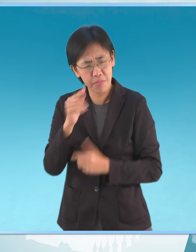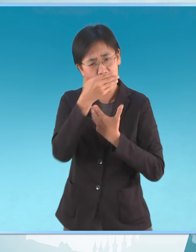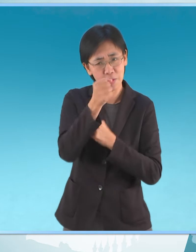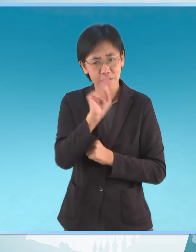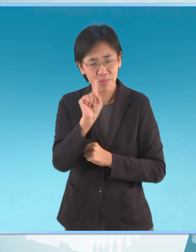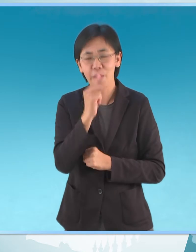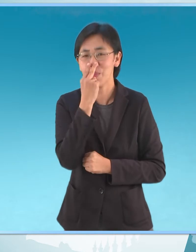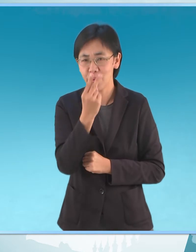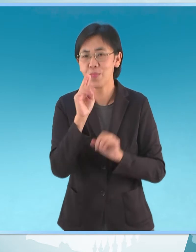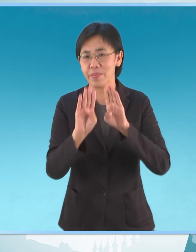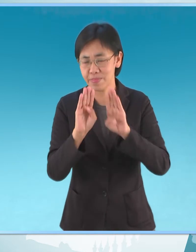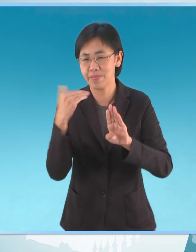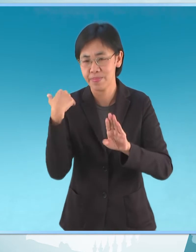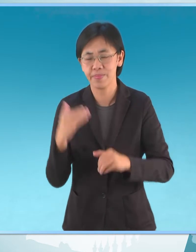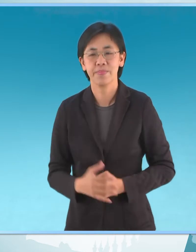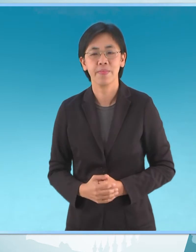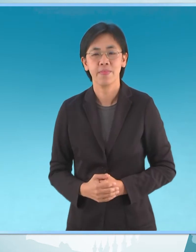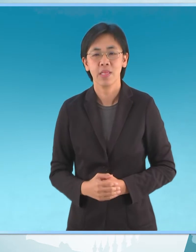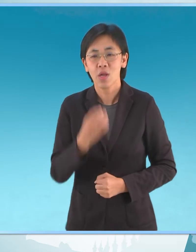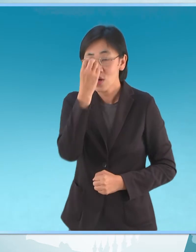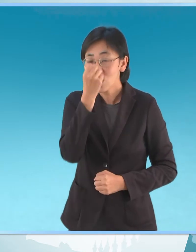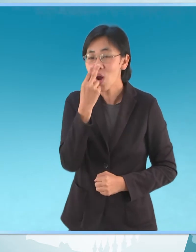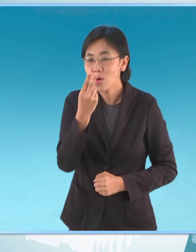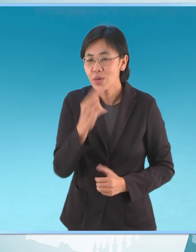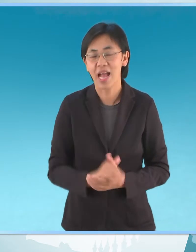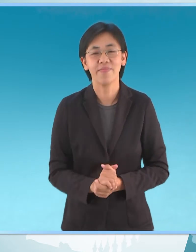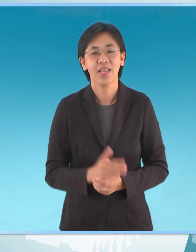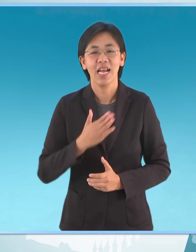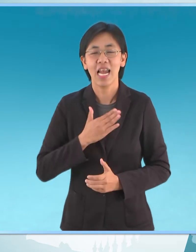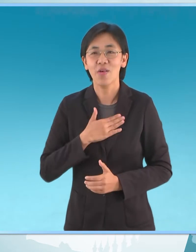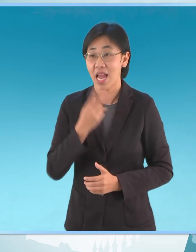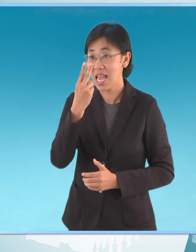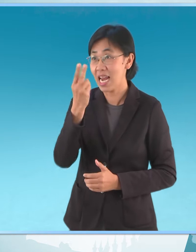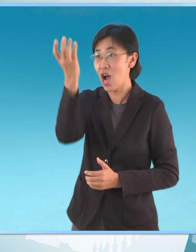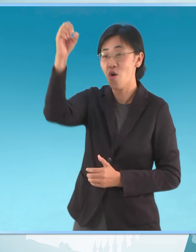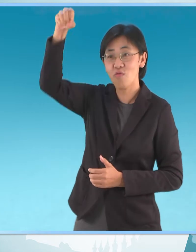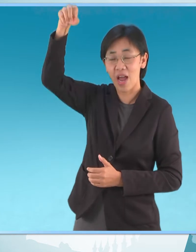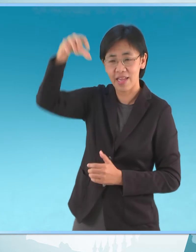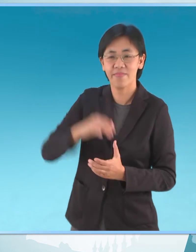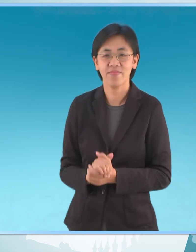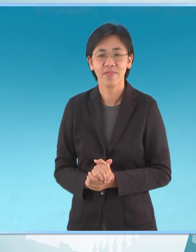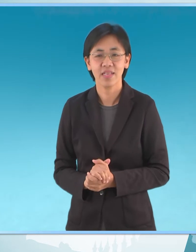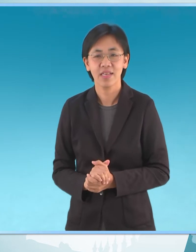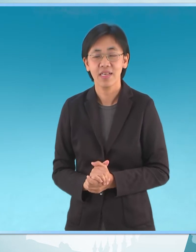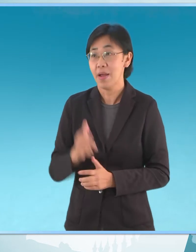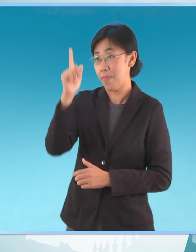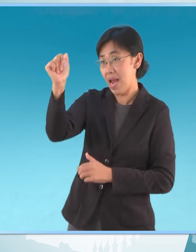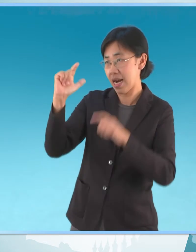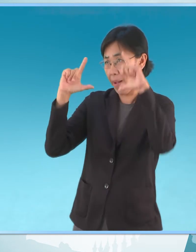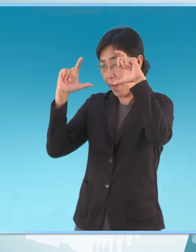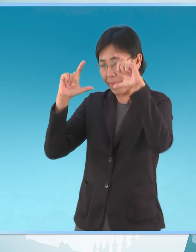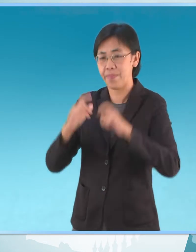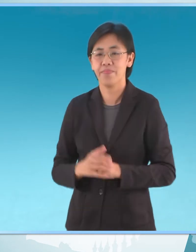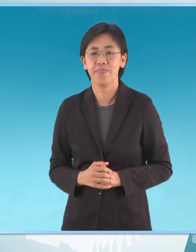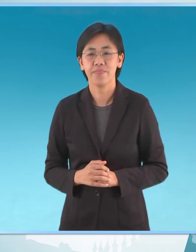ครับอย่างตรงนี้นะครับเดี๋ยวเราจะลองถ่ายภาพโคมไฟนี่นะครับ โดยเอาโคมไฟเป็นจุดเด่นของภาพนะครับ